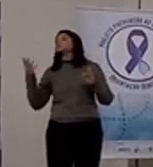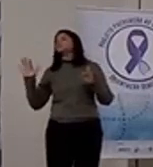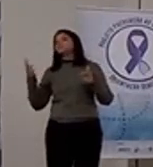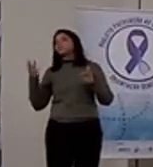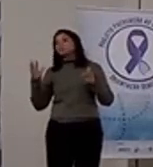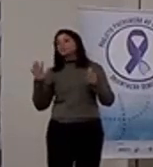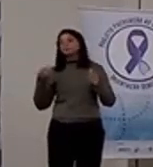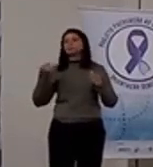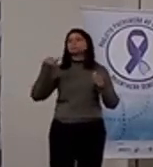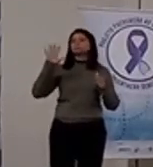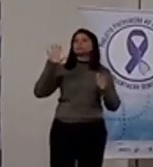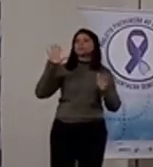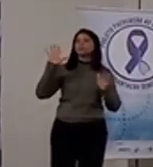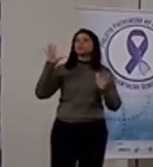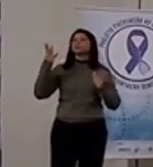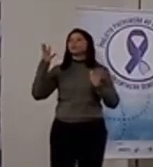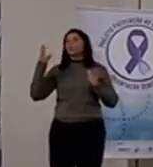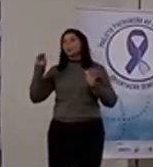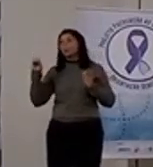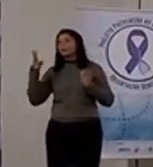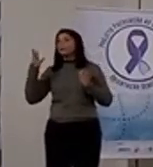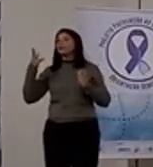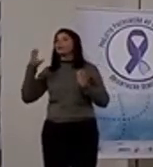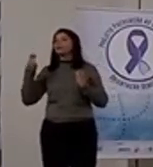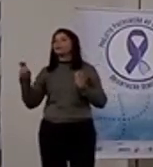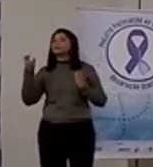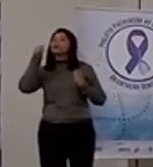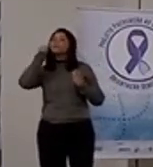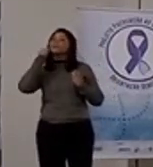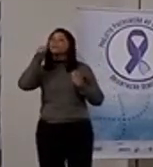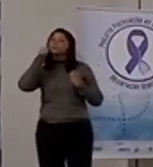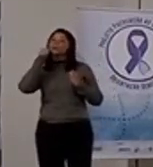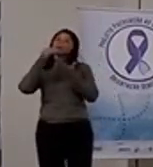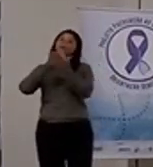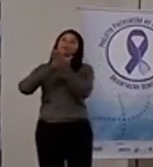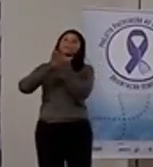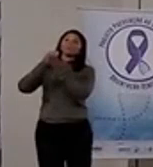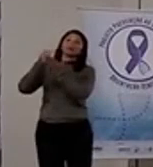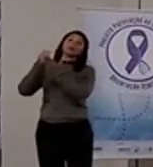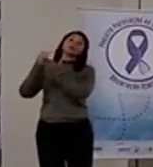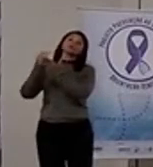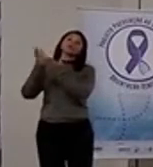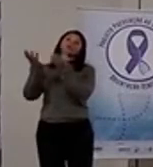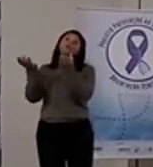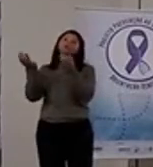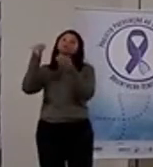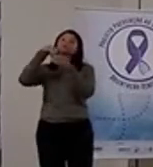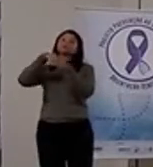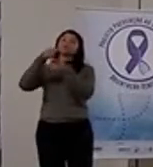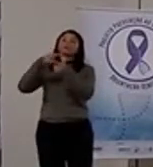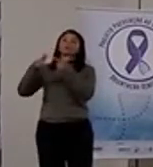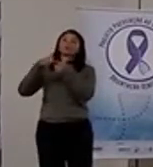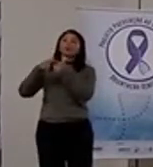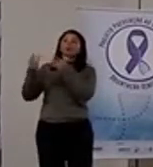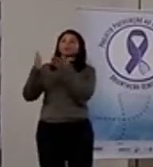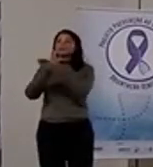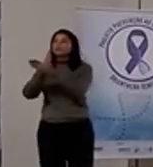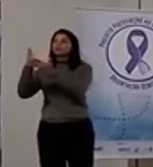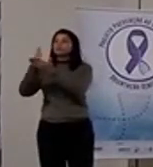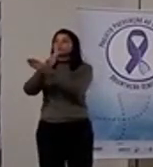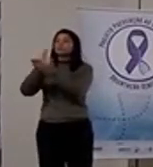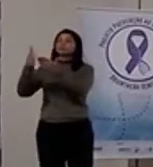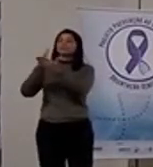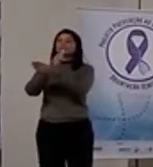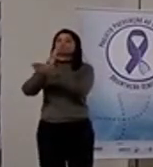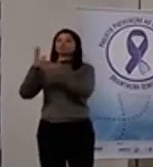para mais, né, 40, 45, as mulheres começam a acumular problemas na separação dos cromossomos.